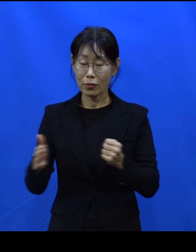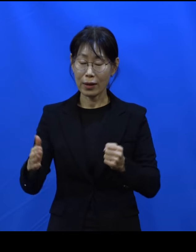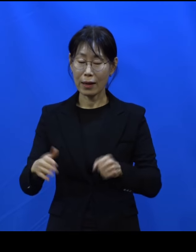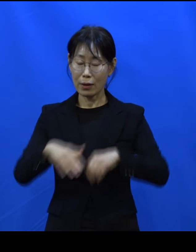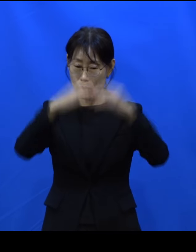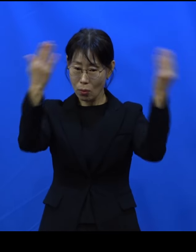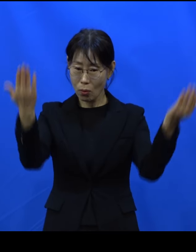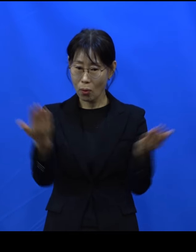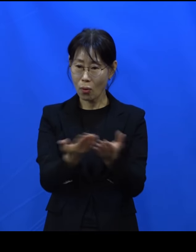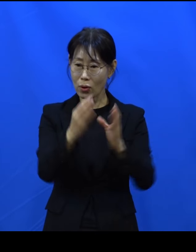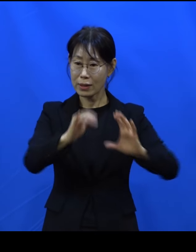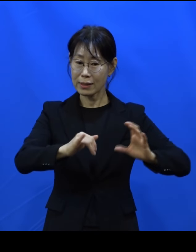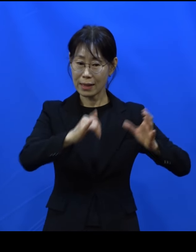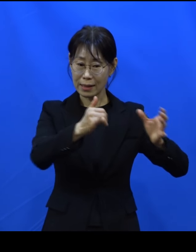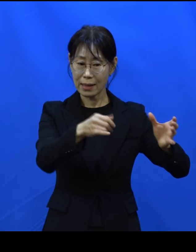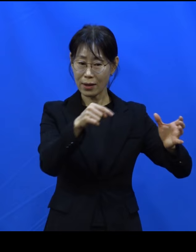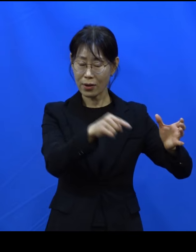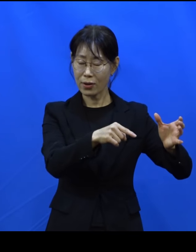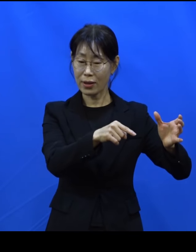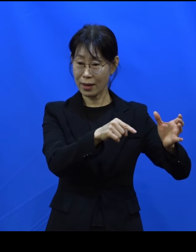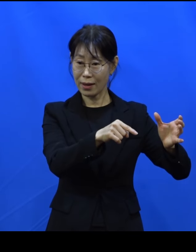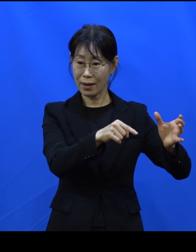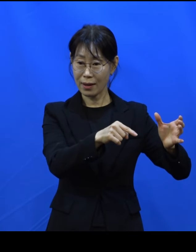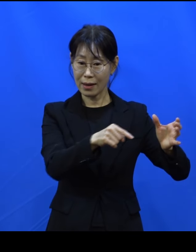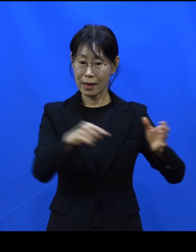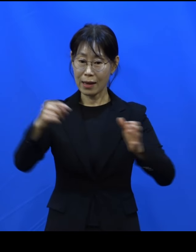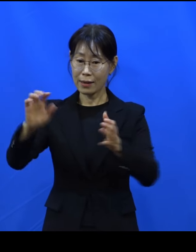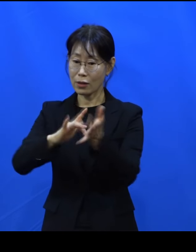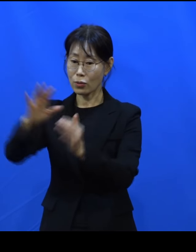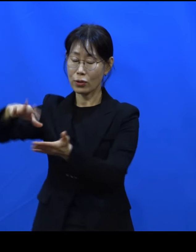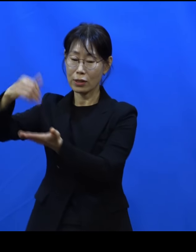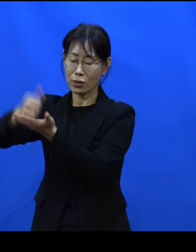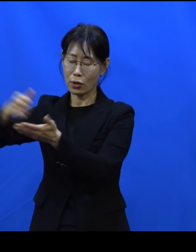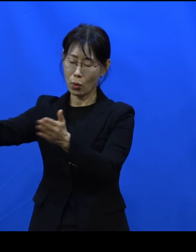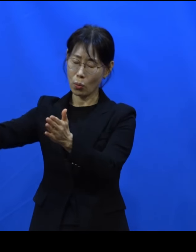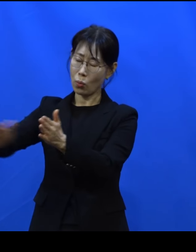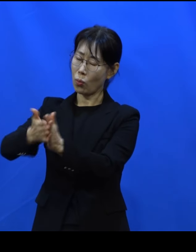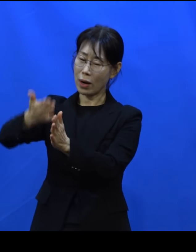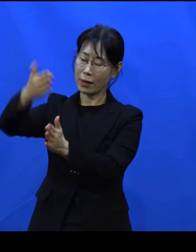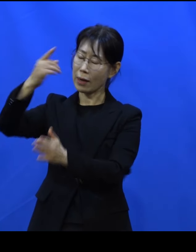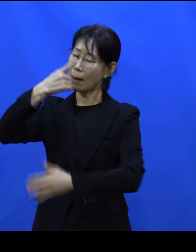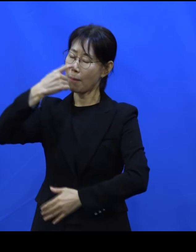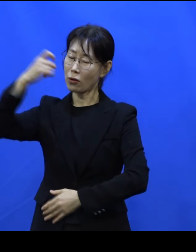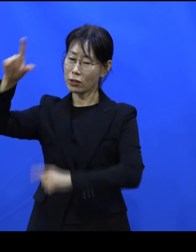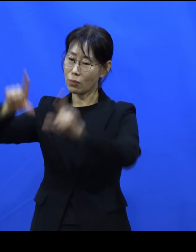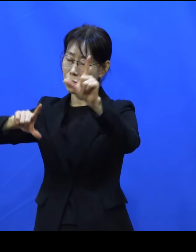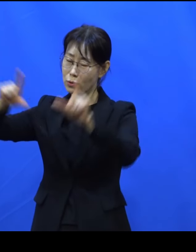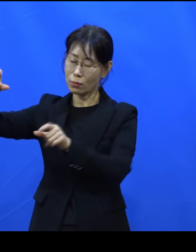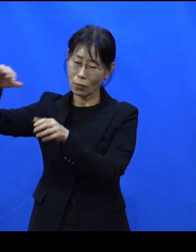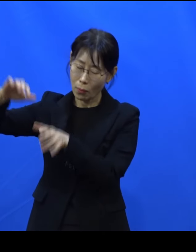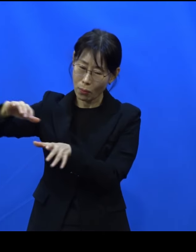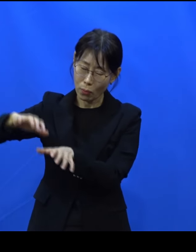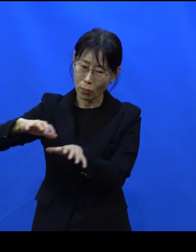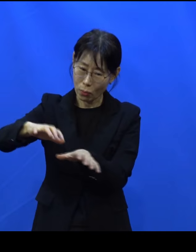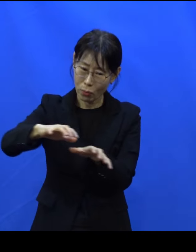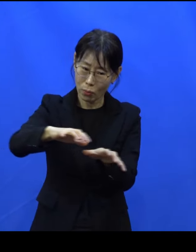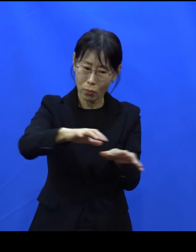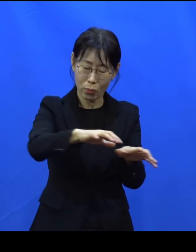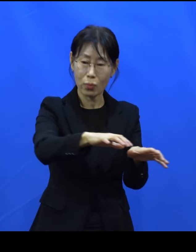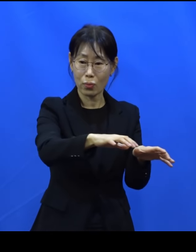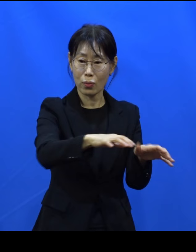묘사합니다. 그래서 화려한 가마를 타고 가시는 그리스도, 그런 자기 백성을 새 예루살렘과 어린